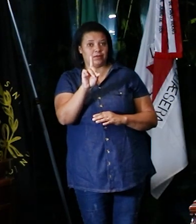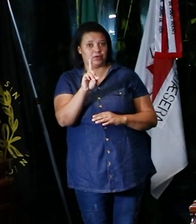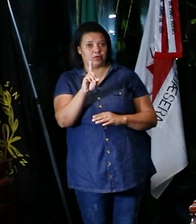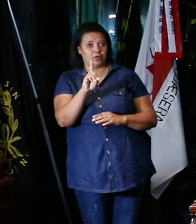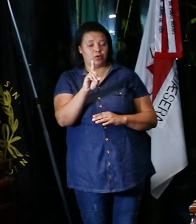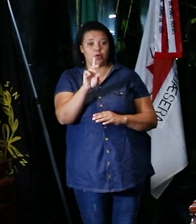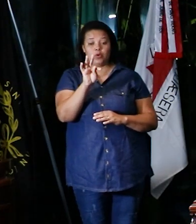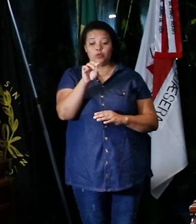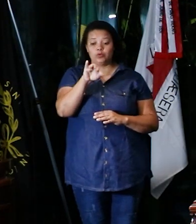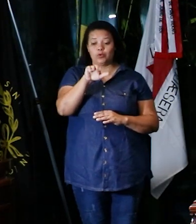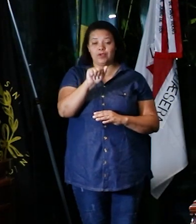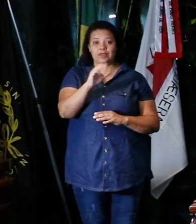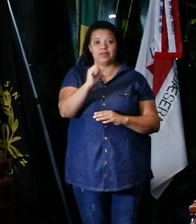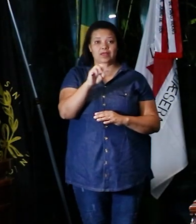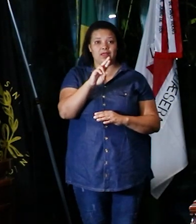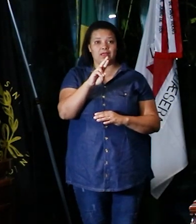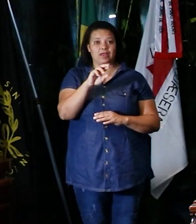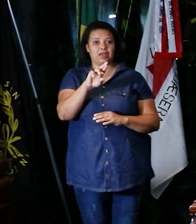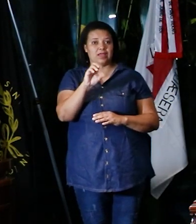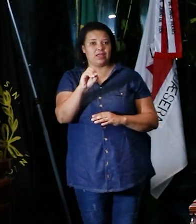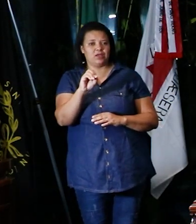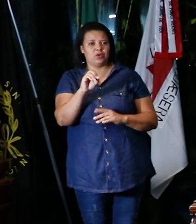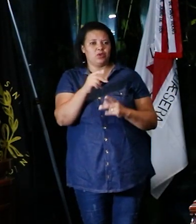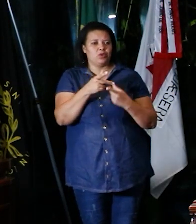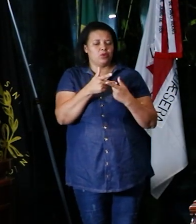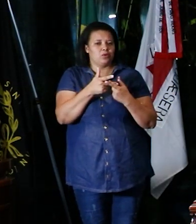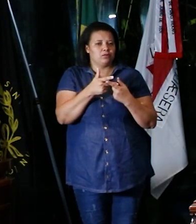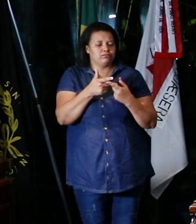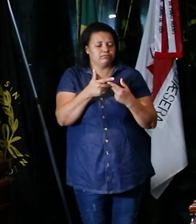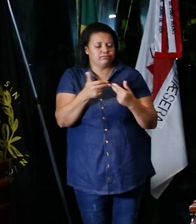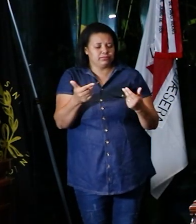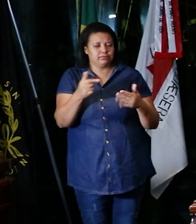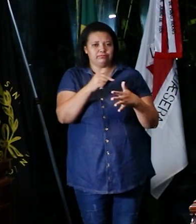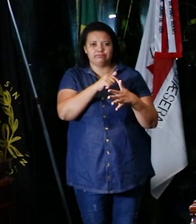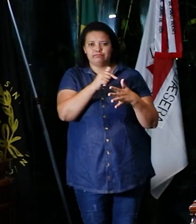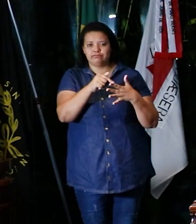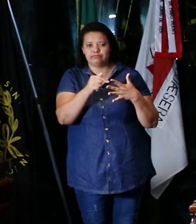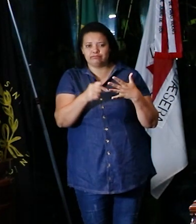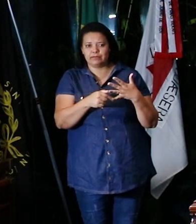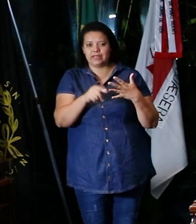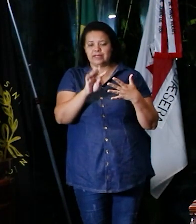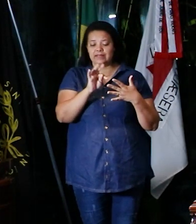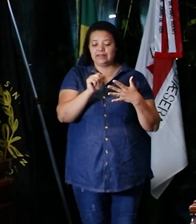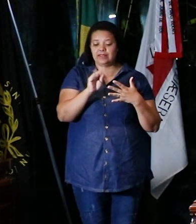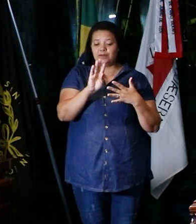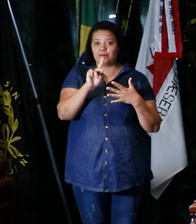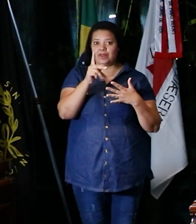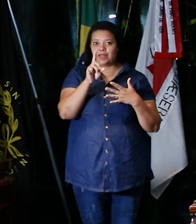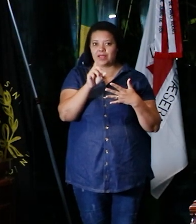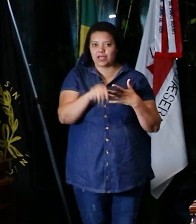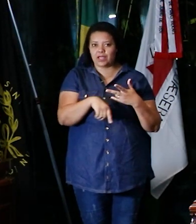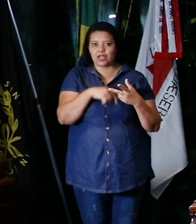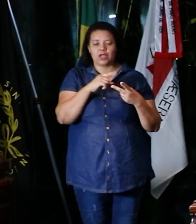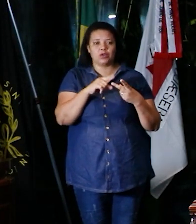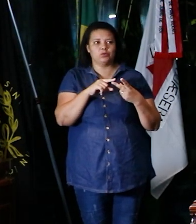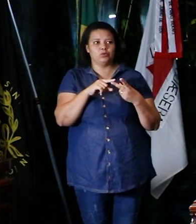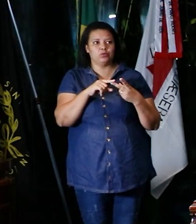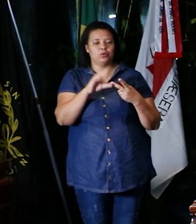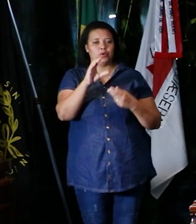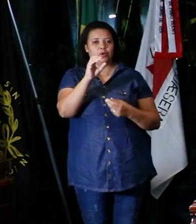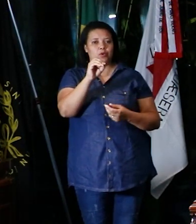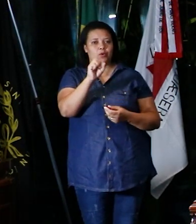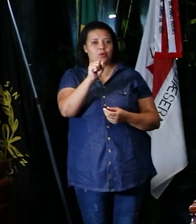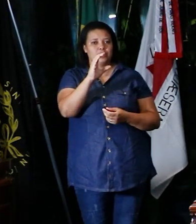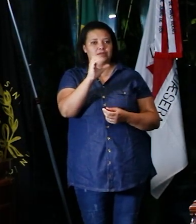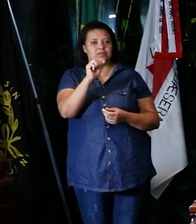Tônia Carreiro, o tablado, e todo mundo trabalhava no tablado, Oscarito,